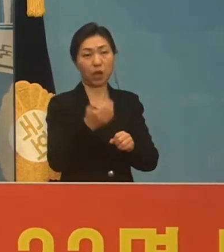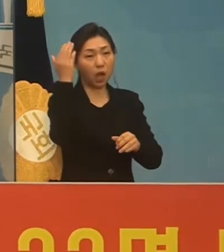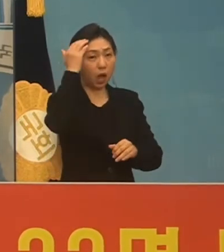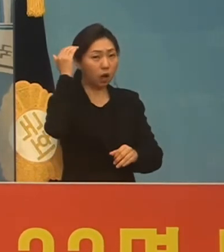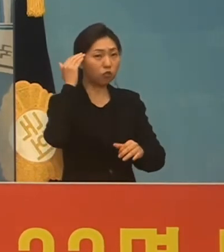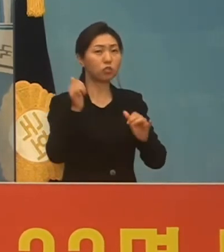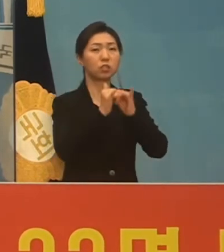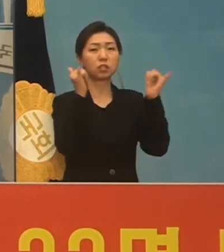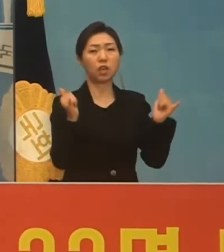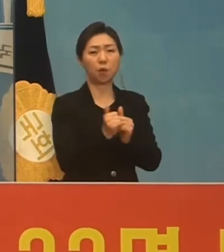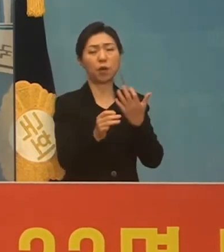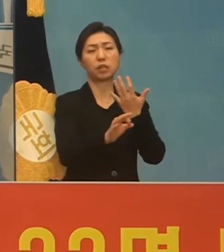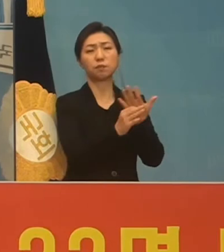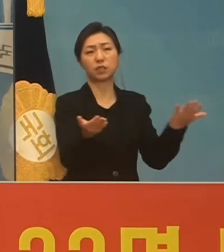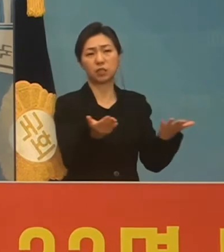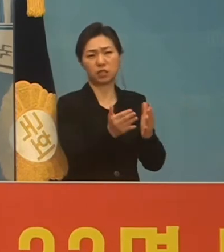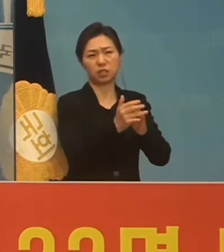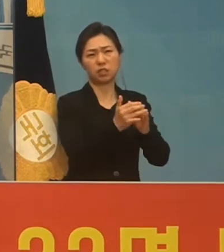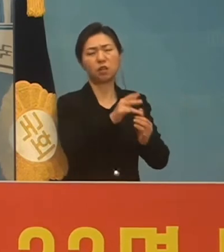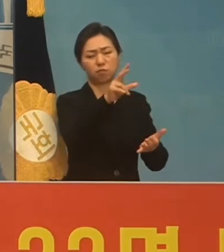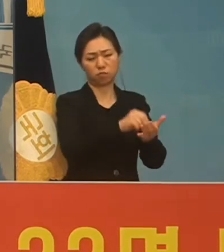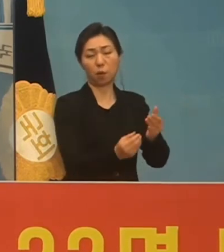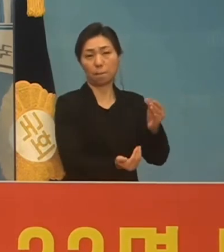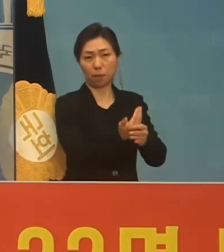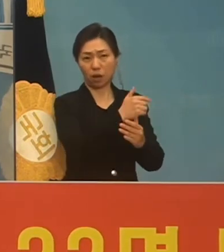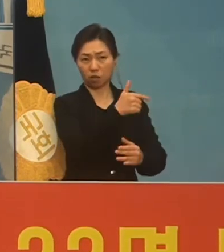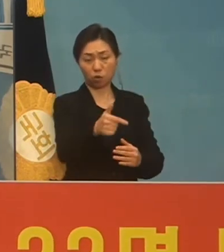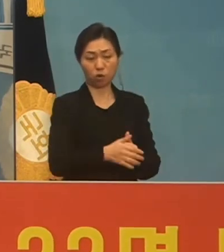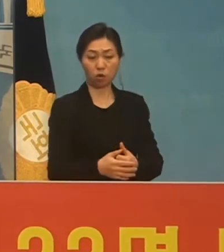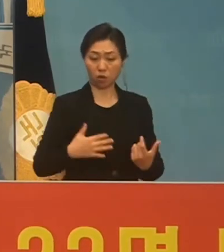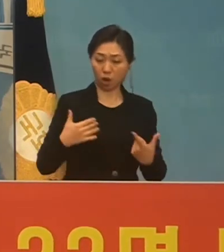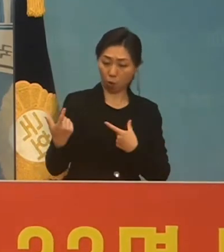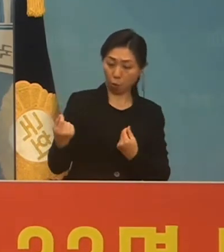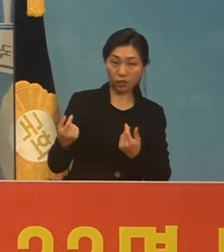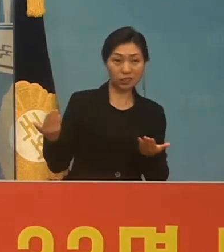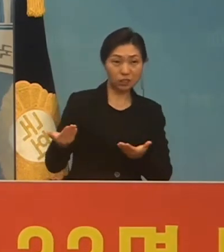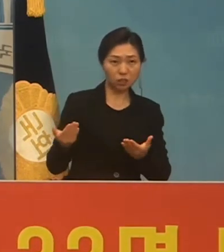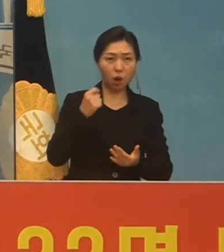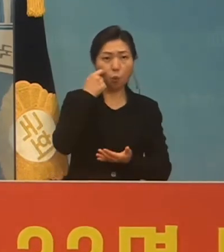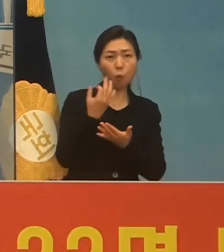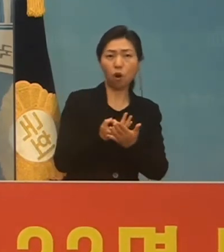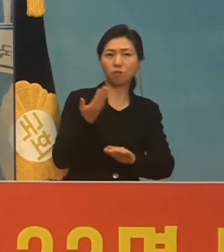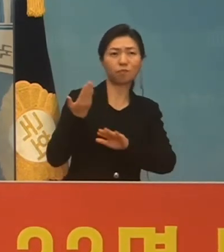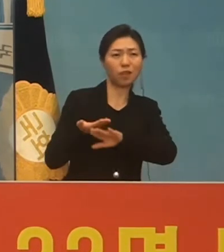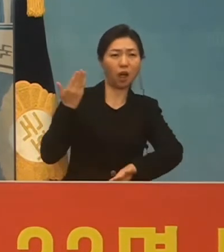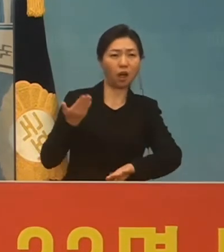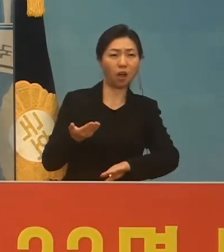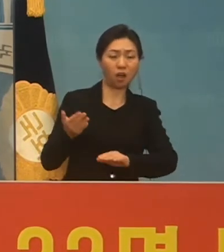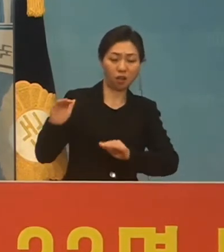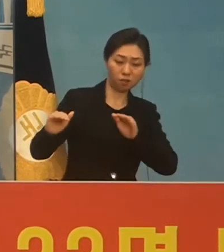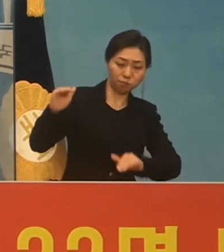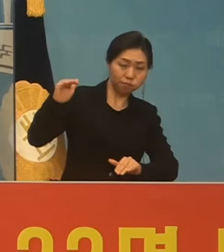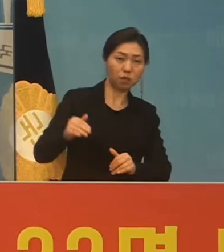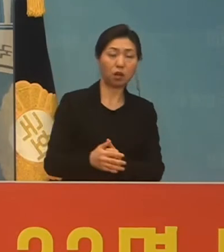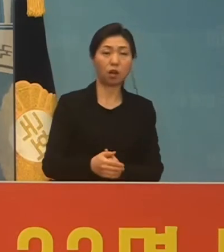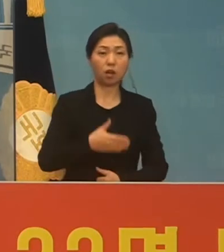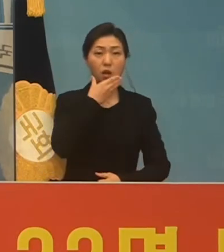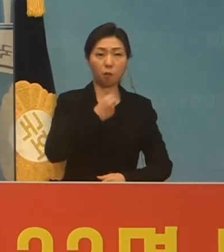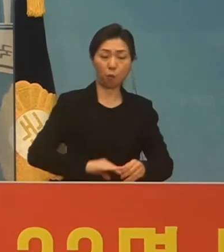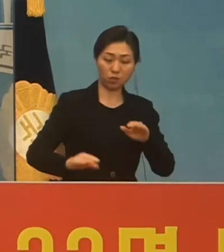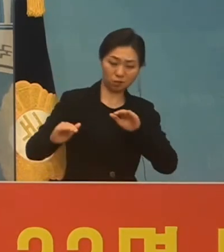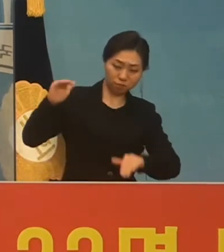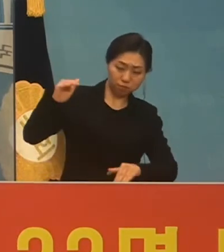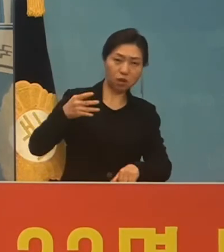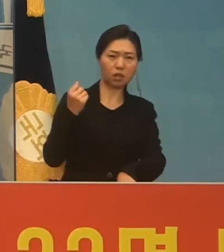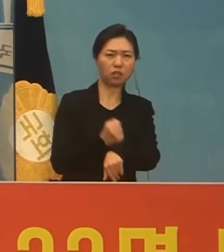문제는 심각합니다. 똑같은 일을 하고도 임금도 차별, 수당도 차별, 복지도 차별을